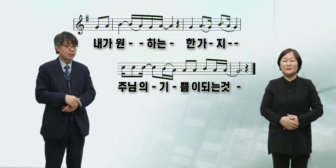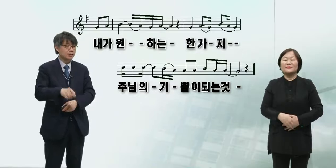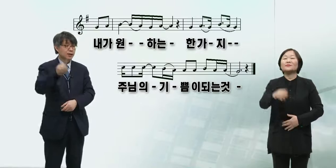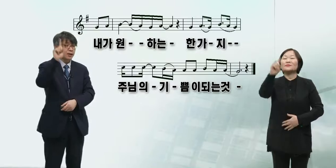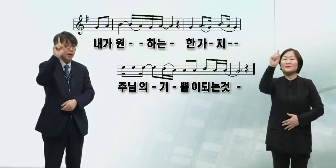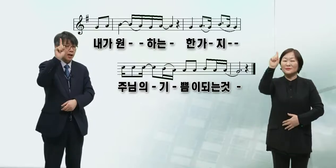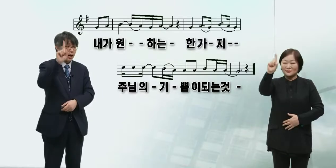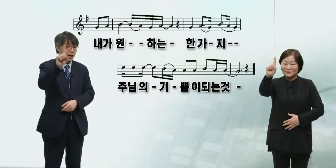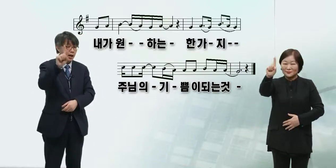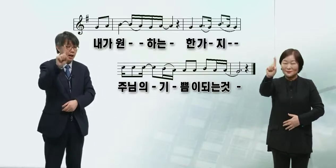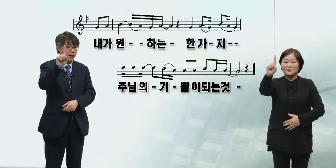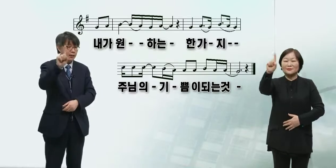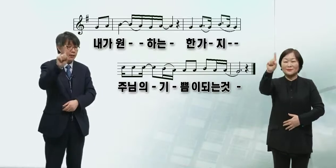원하는 한